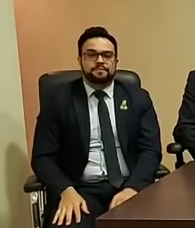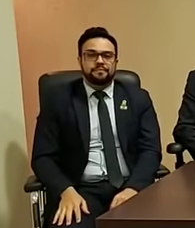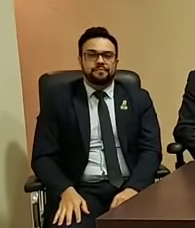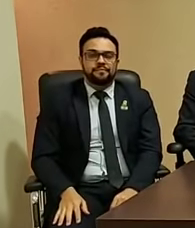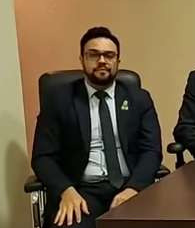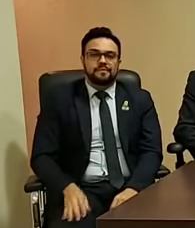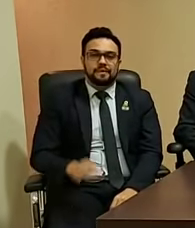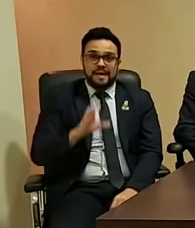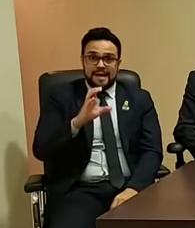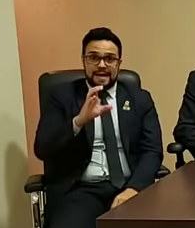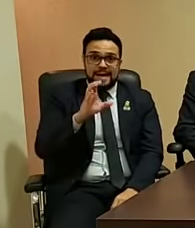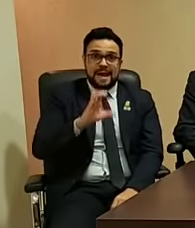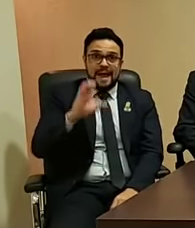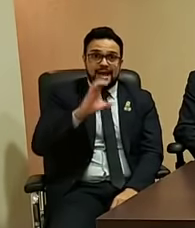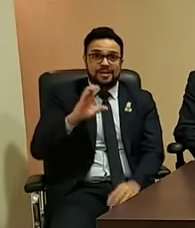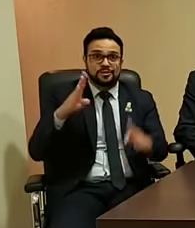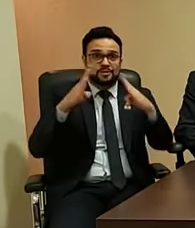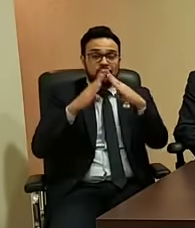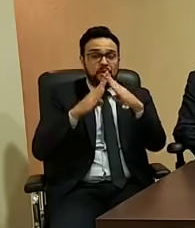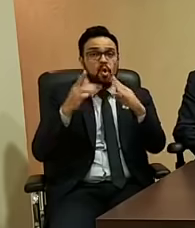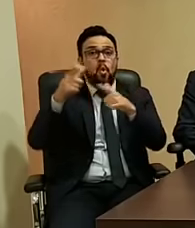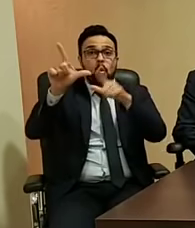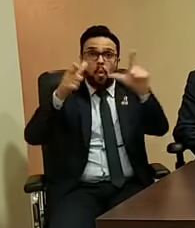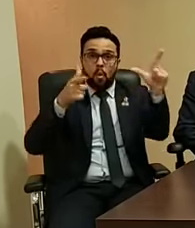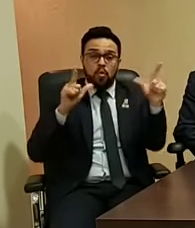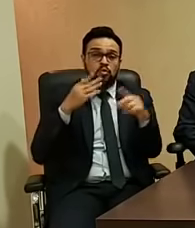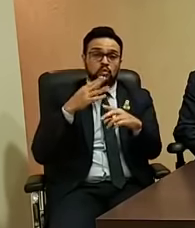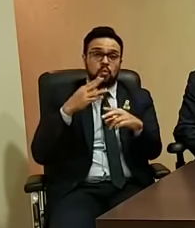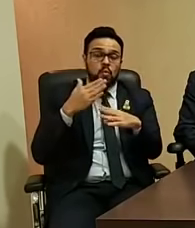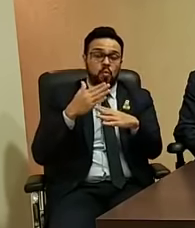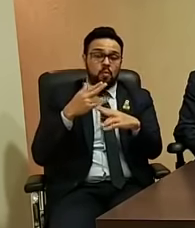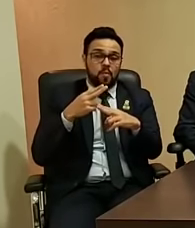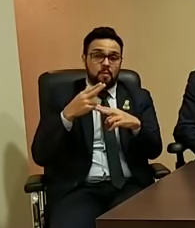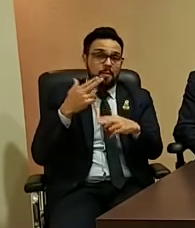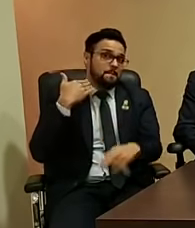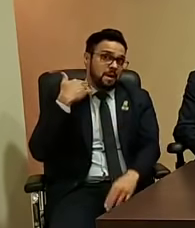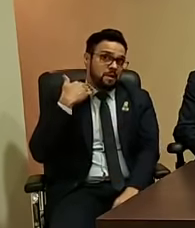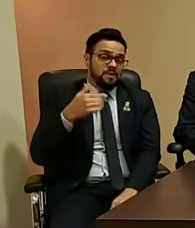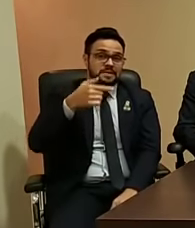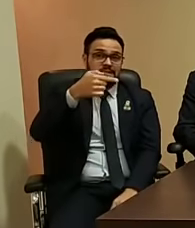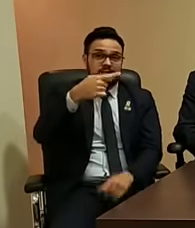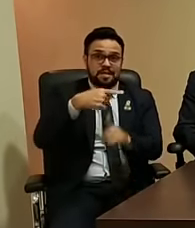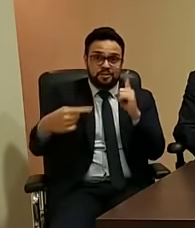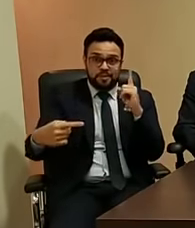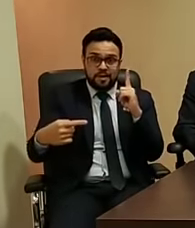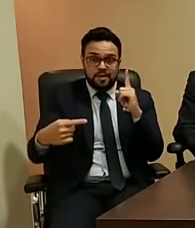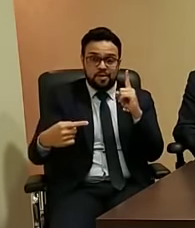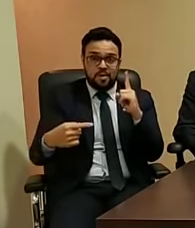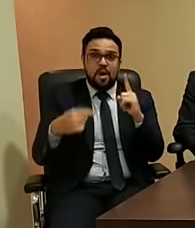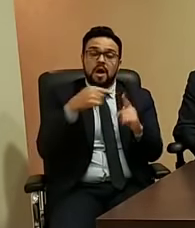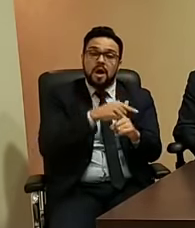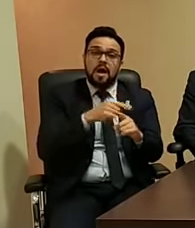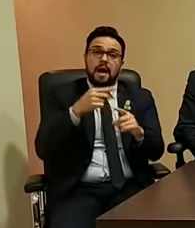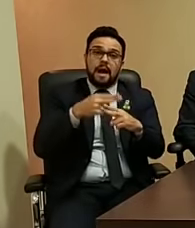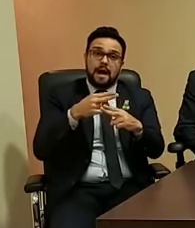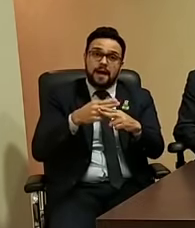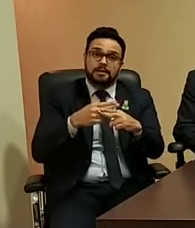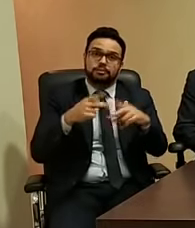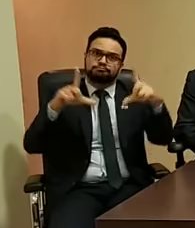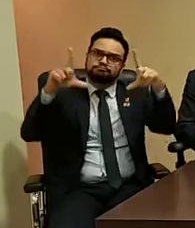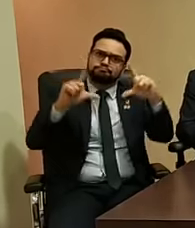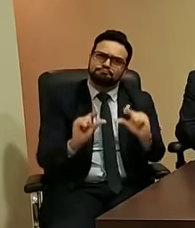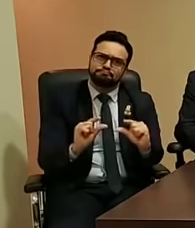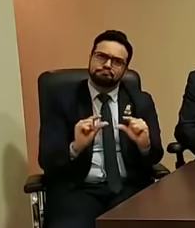crédito imobiliário. Os outros bancos estão na ordem de 7,5% ao ano, a Caixa está 6,5%. 1% é muita coisa. É. E só